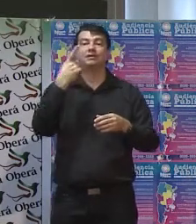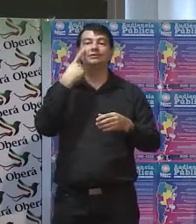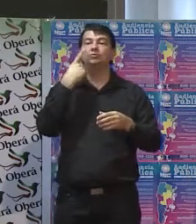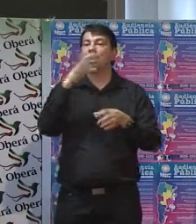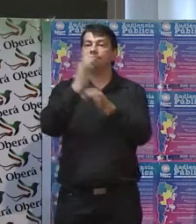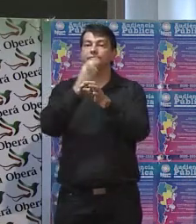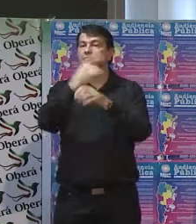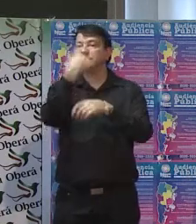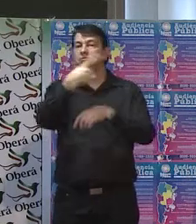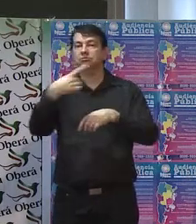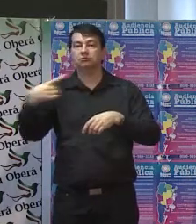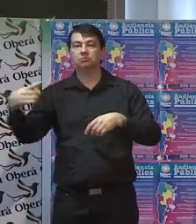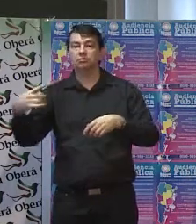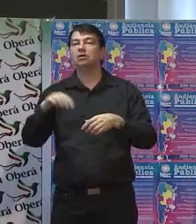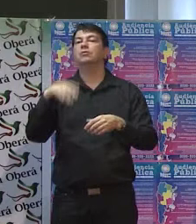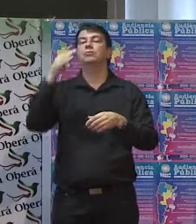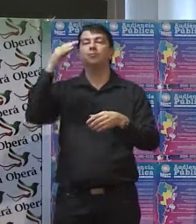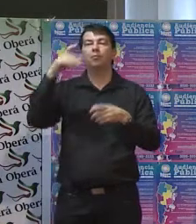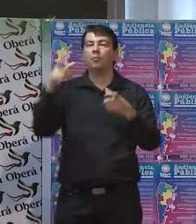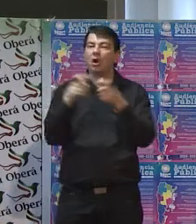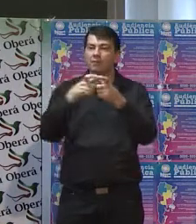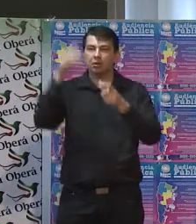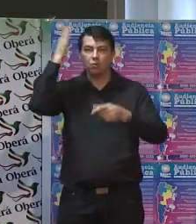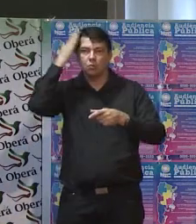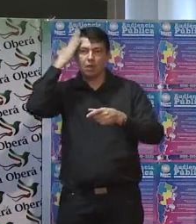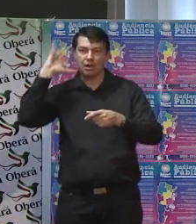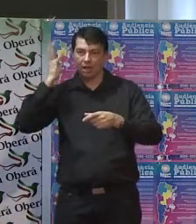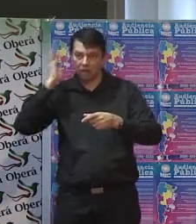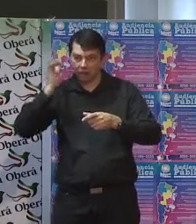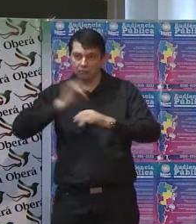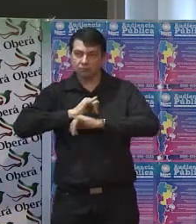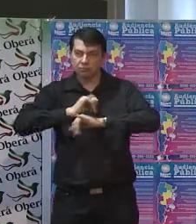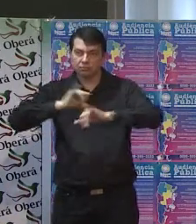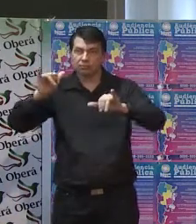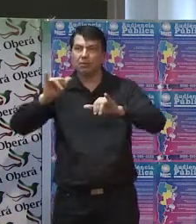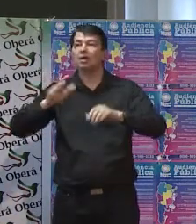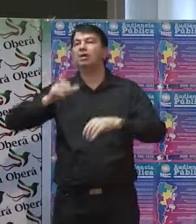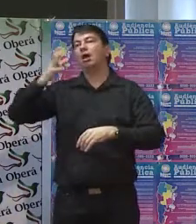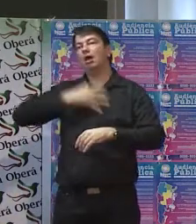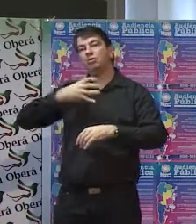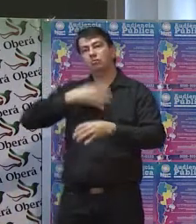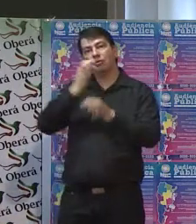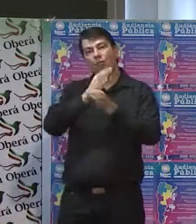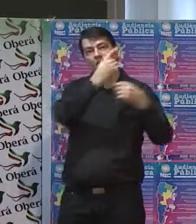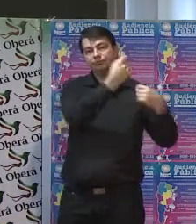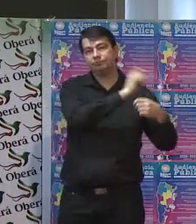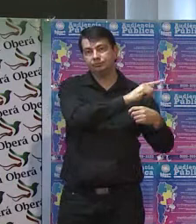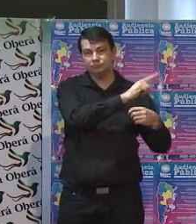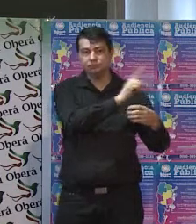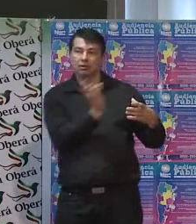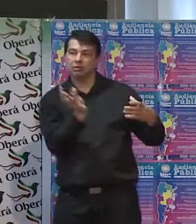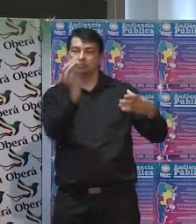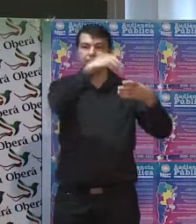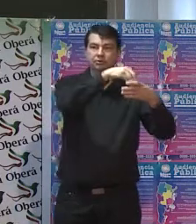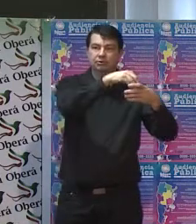educativas promuevan los programas culturales radiales, que se vea más la participación de los alumnos como con un método de